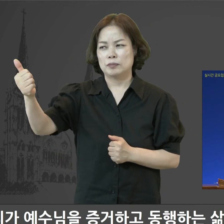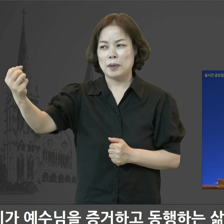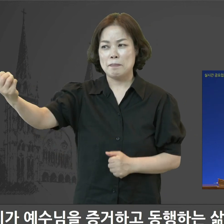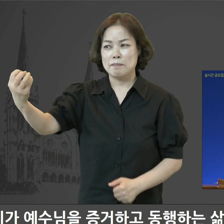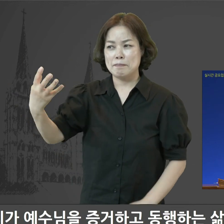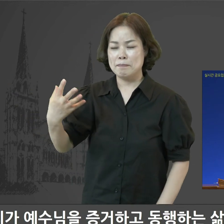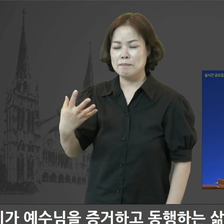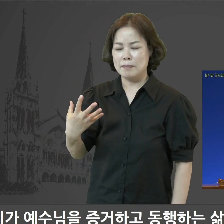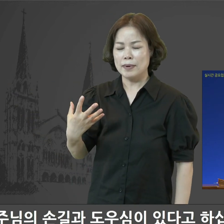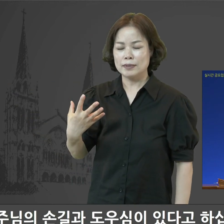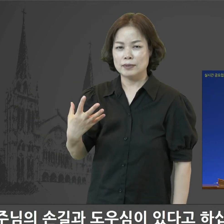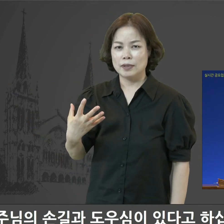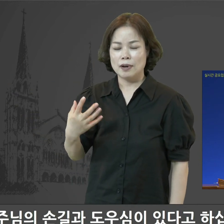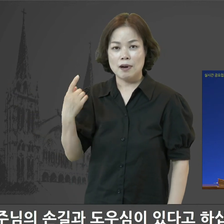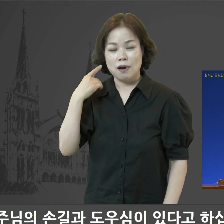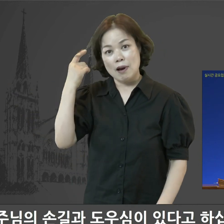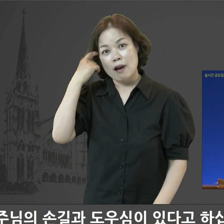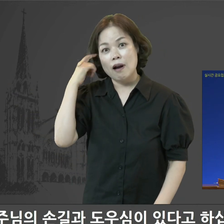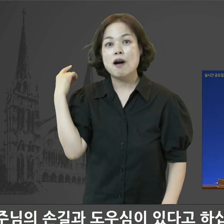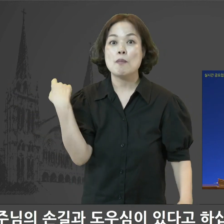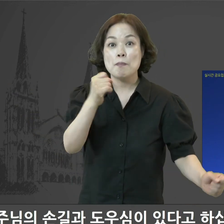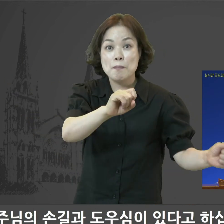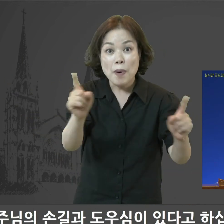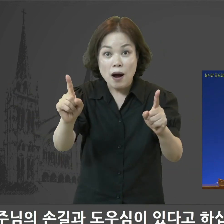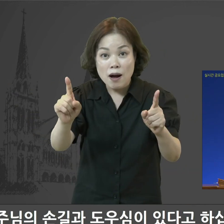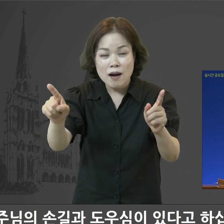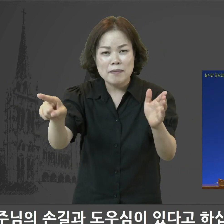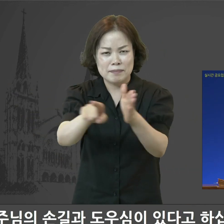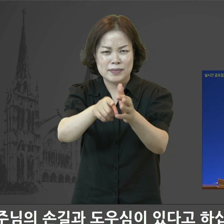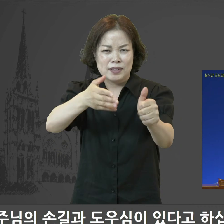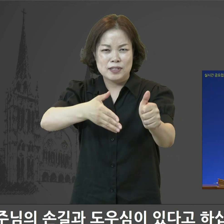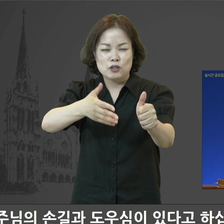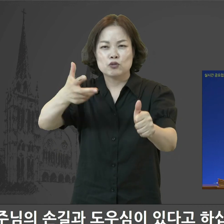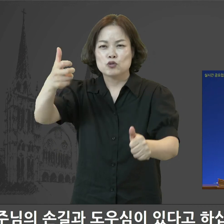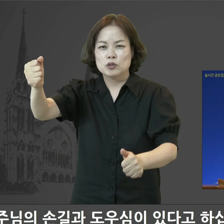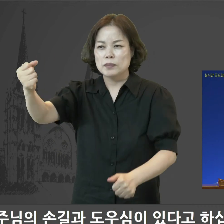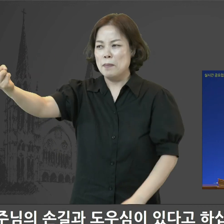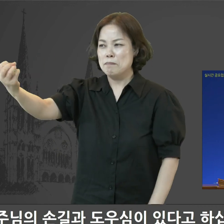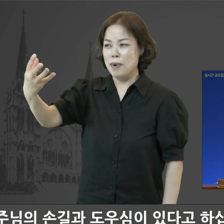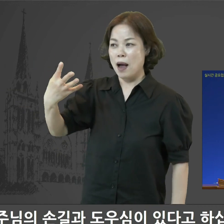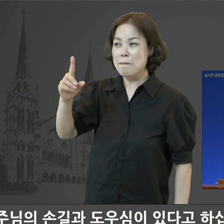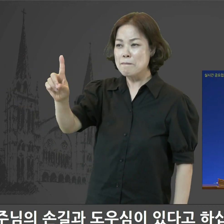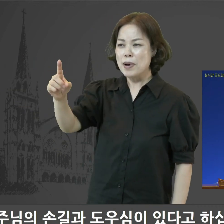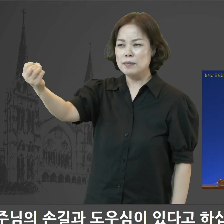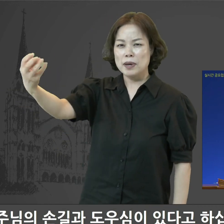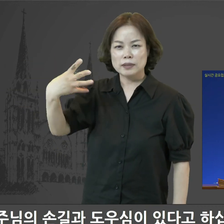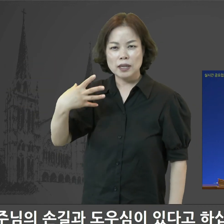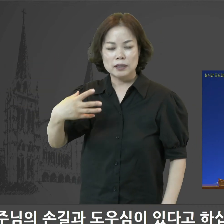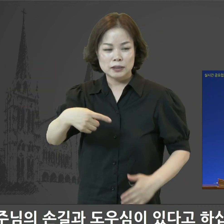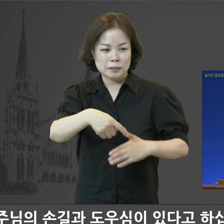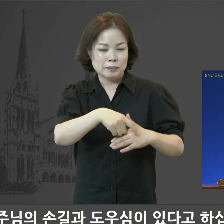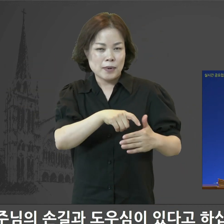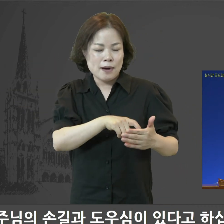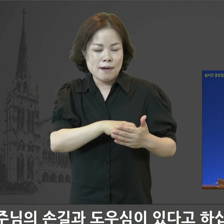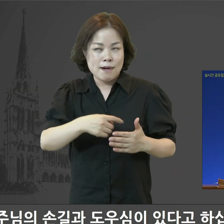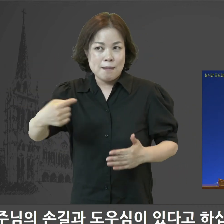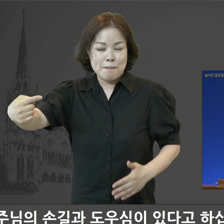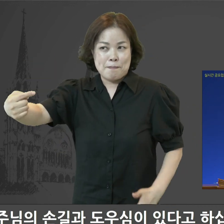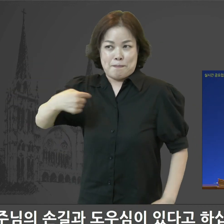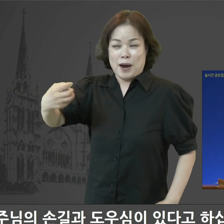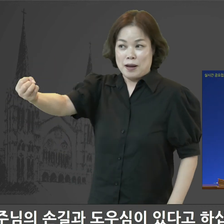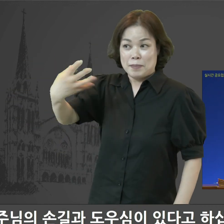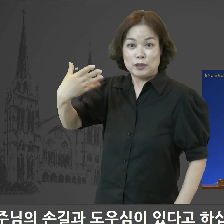말씀만 해주시면 소생합니다. 믿으시죠? 주님이 딱 한 말씀만 우리 심장에 탁